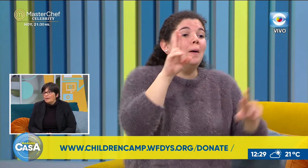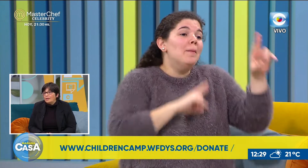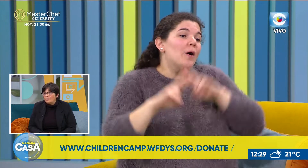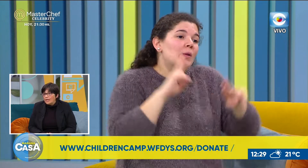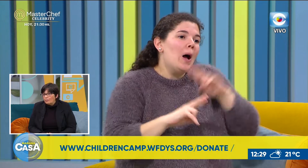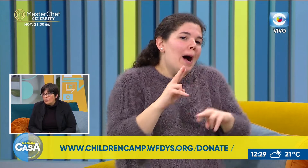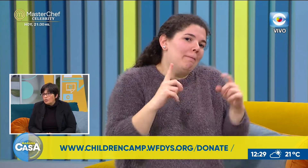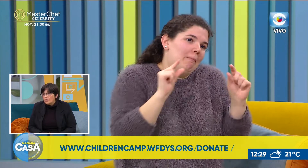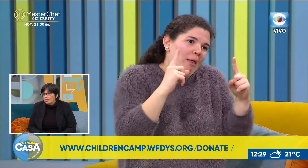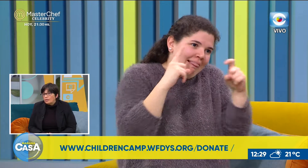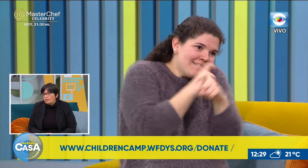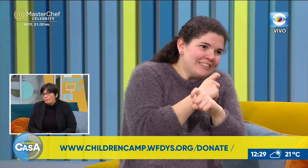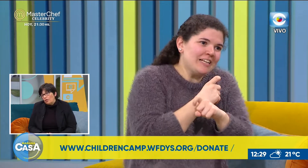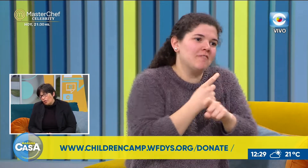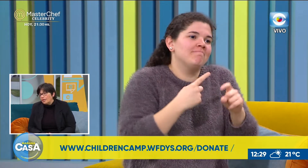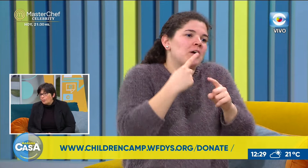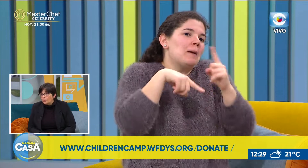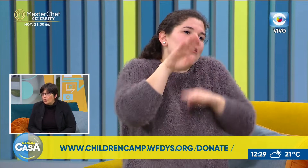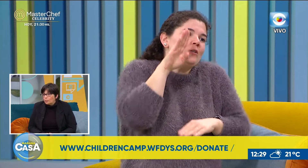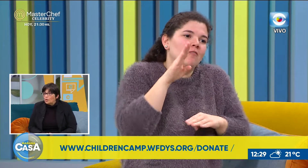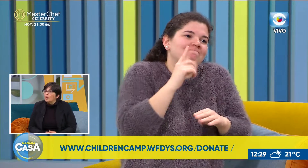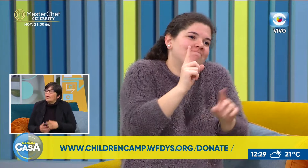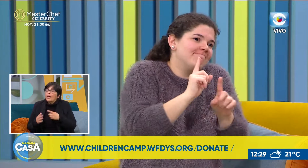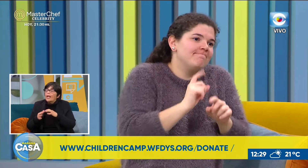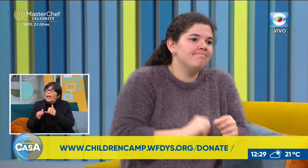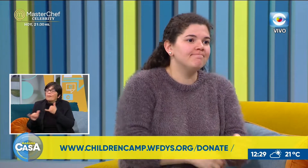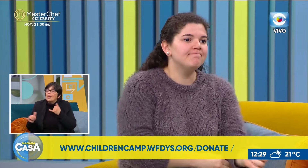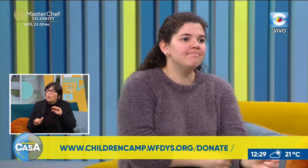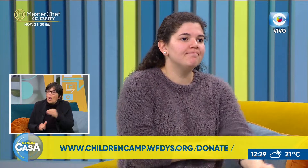que enviamos, pero nos han respondido poco.